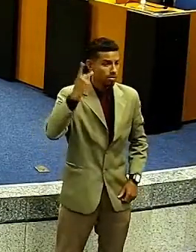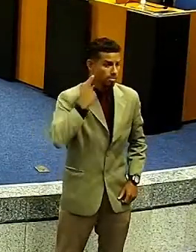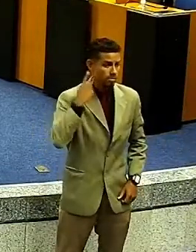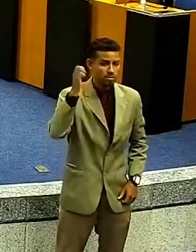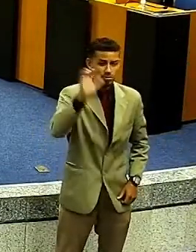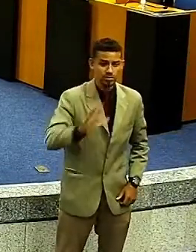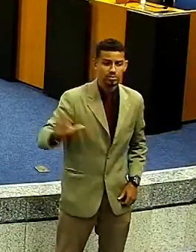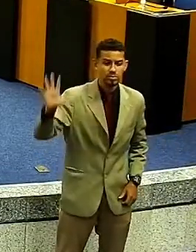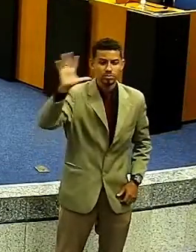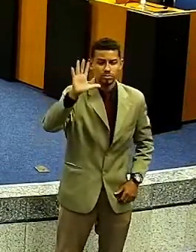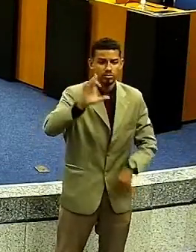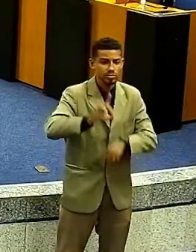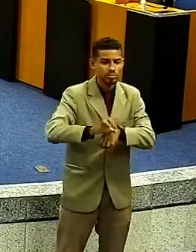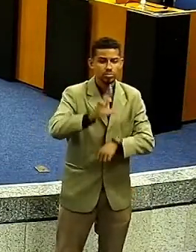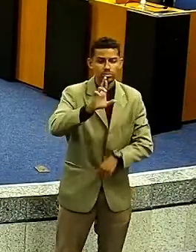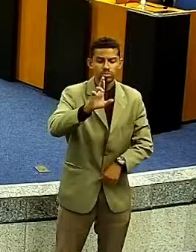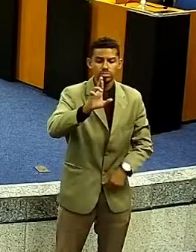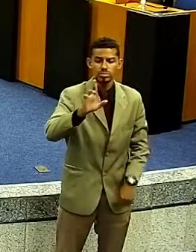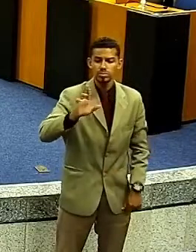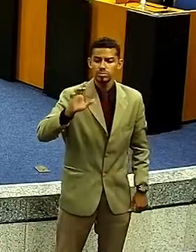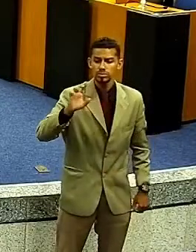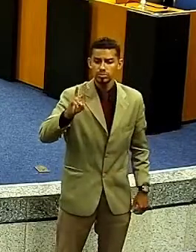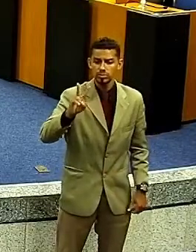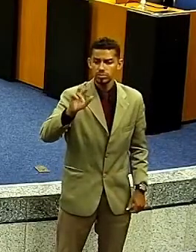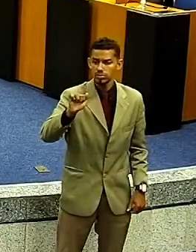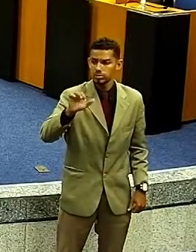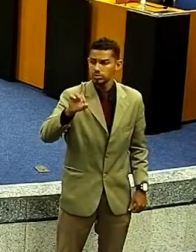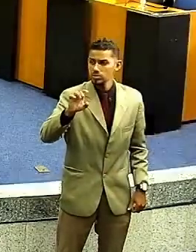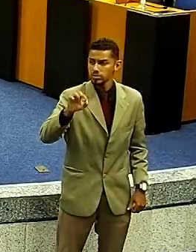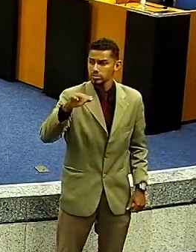Geral Dr valdênio Nogueira